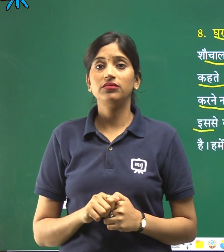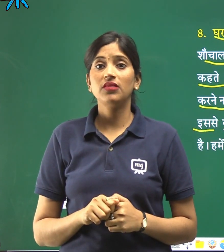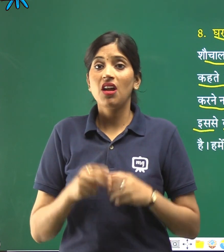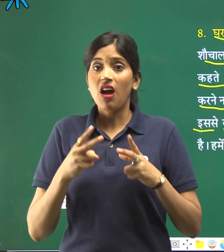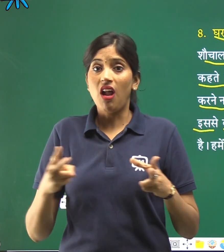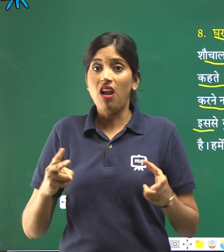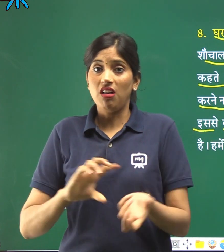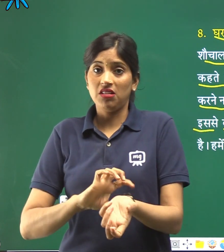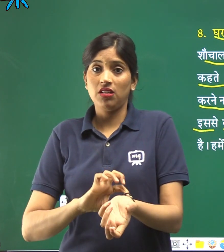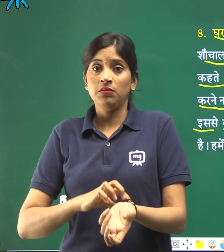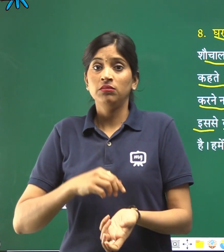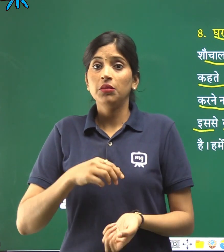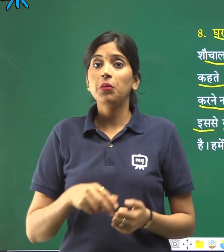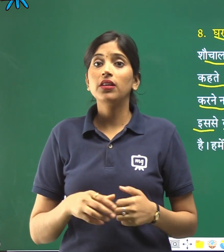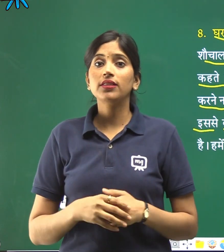बीमारियां